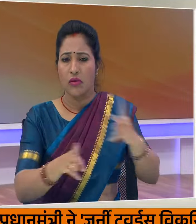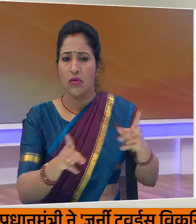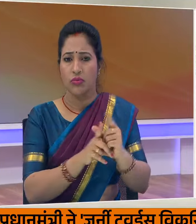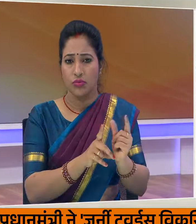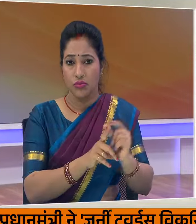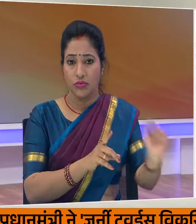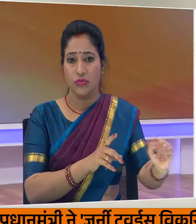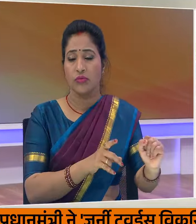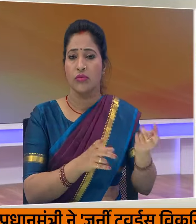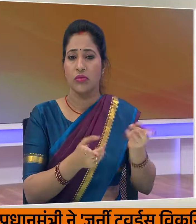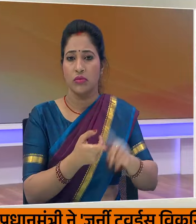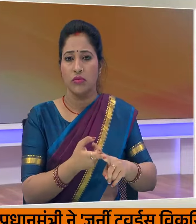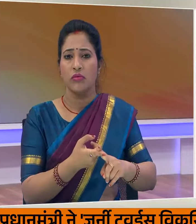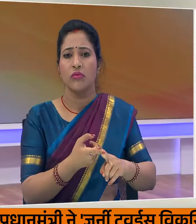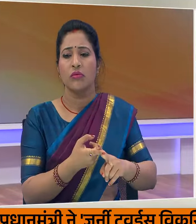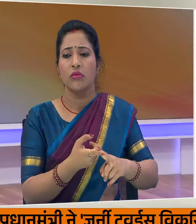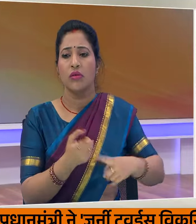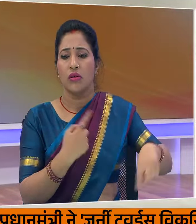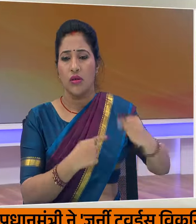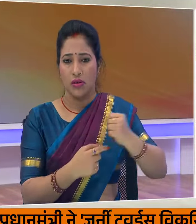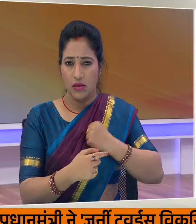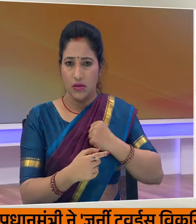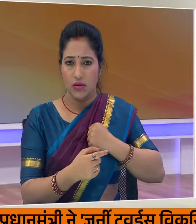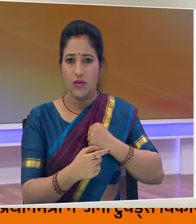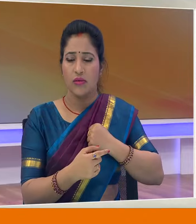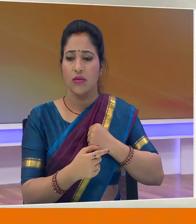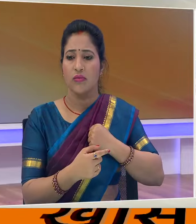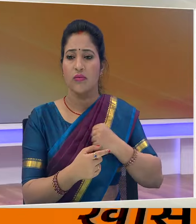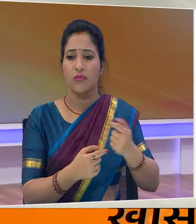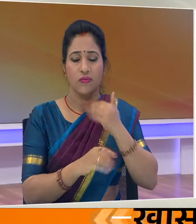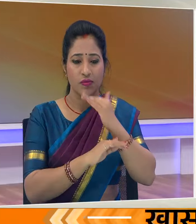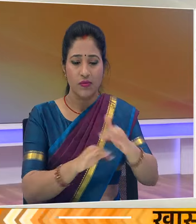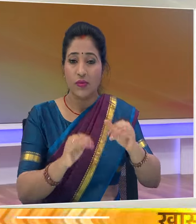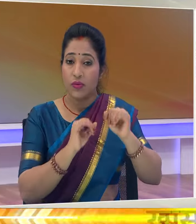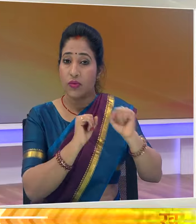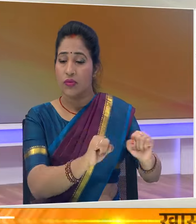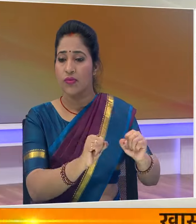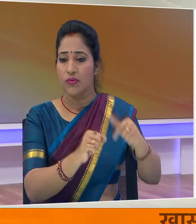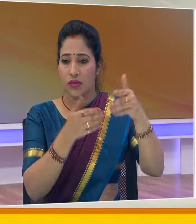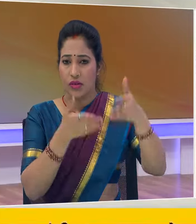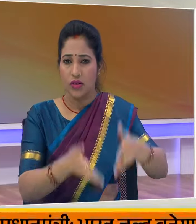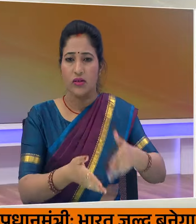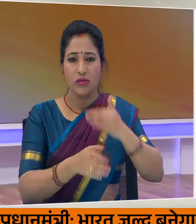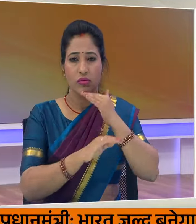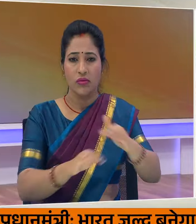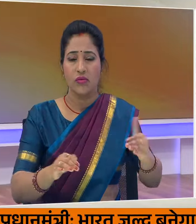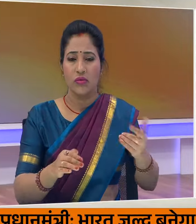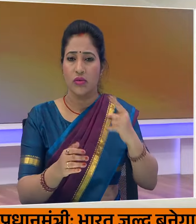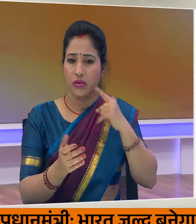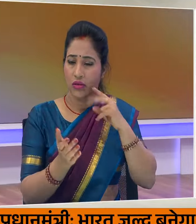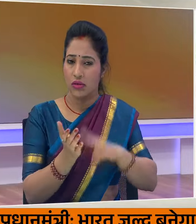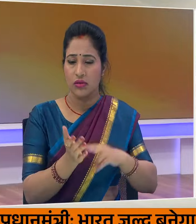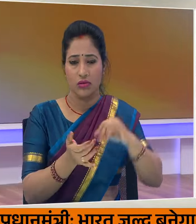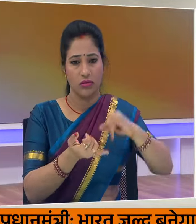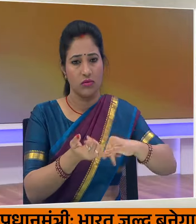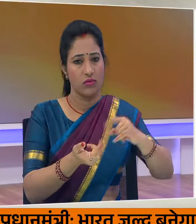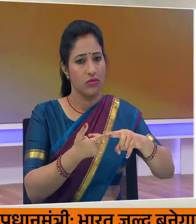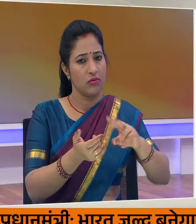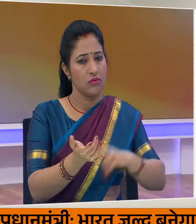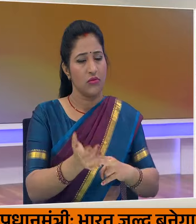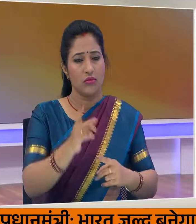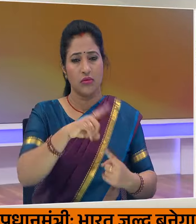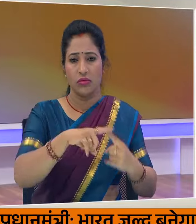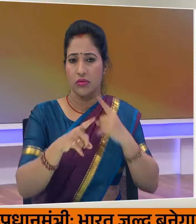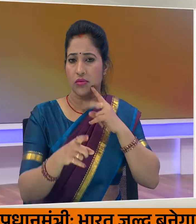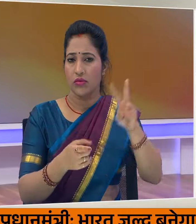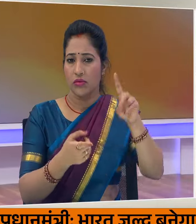हमारे ईसी और इंसेंटिव्स, जो हम इंसेंटिव्स बोलते हैं बच्चों के लिए, आजकल बच्चों को इंसेंटिव्स चाहिए, तो इंसेंटिव्स